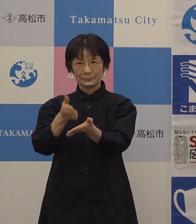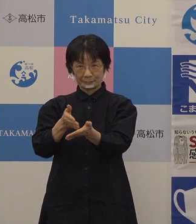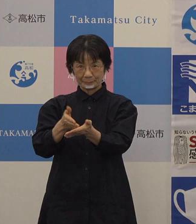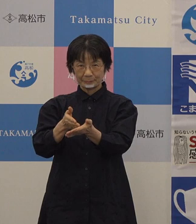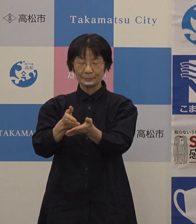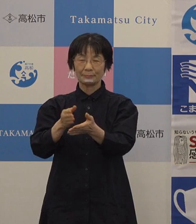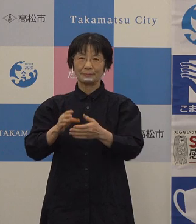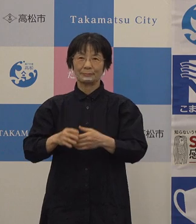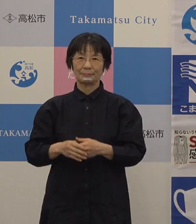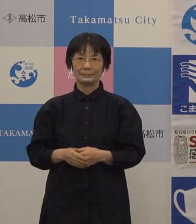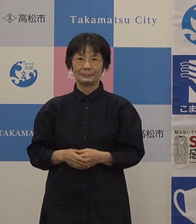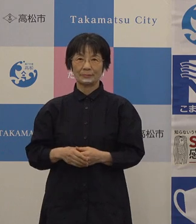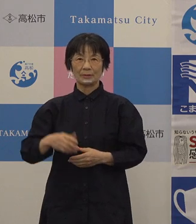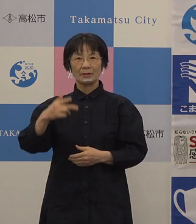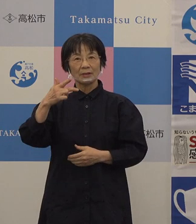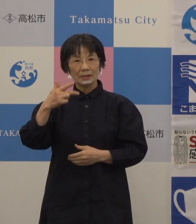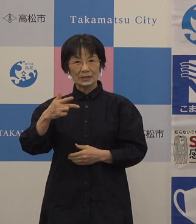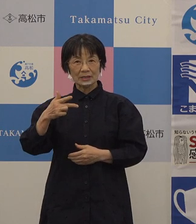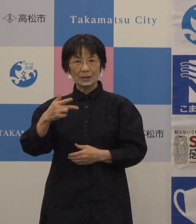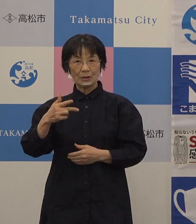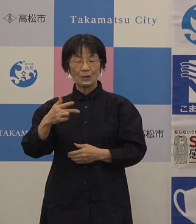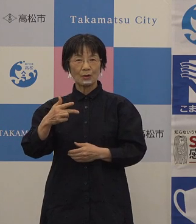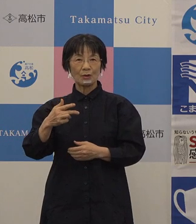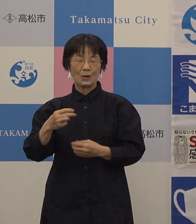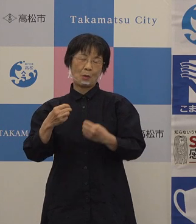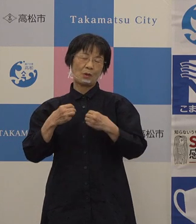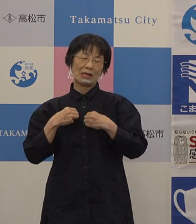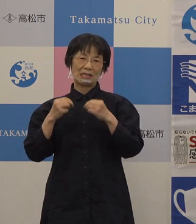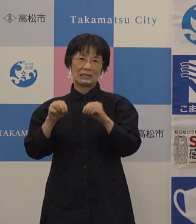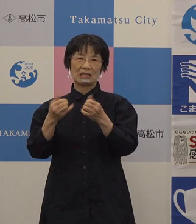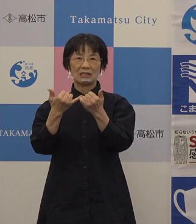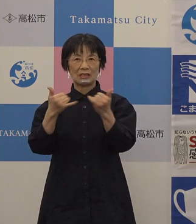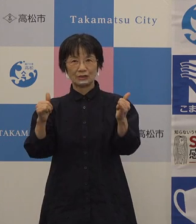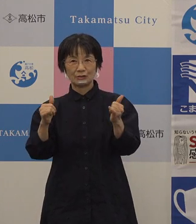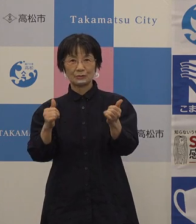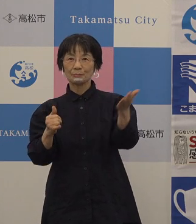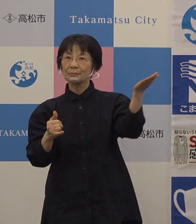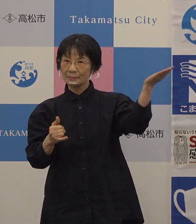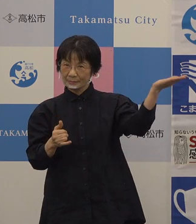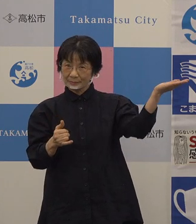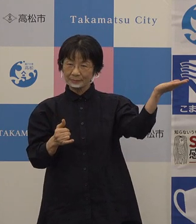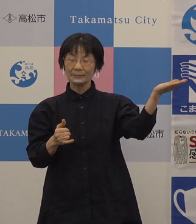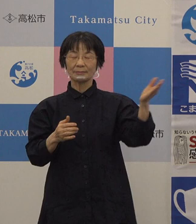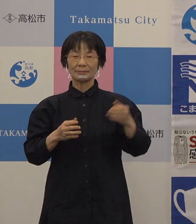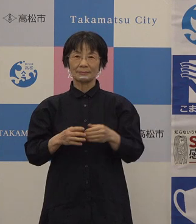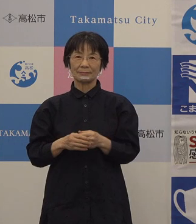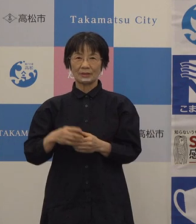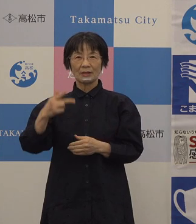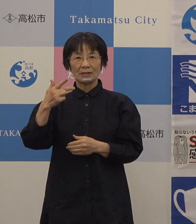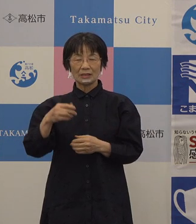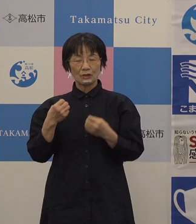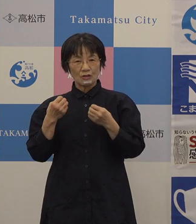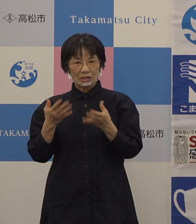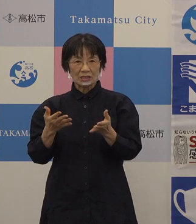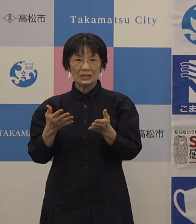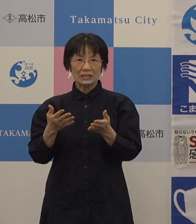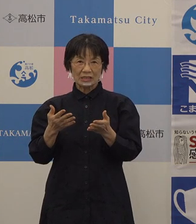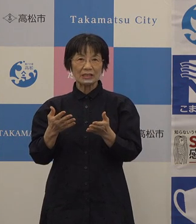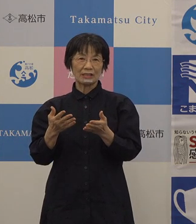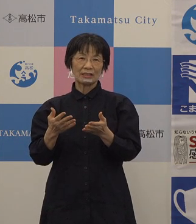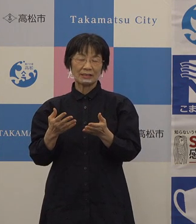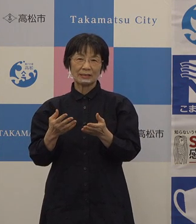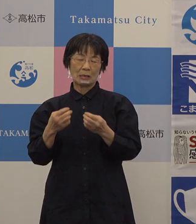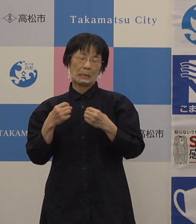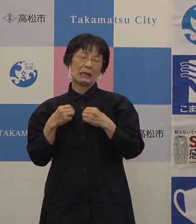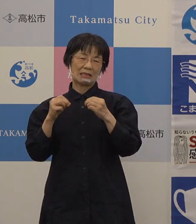いと存じます。本市の感染者数ですがここに数字が出ておりますけれども市の新規感染者数の数字を並